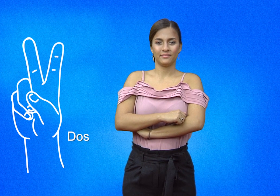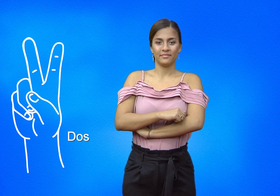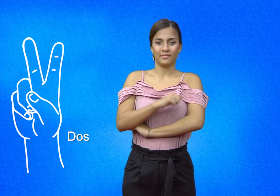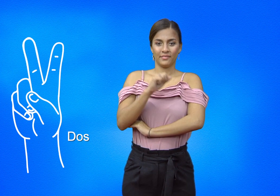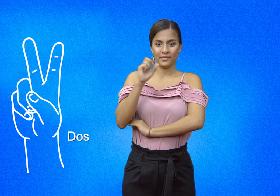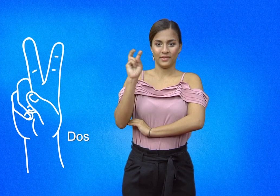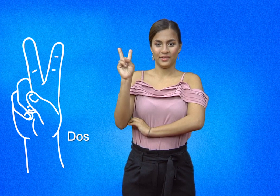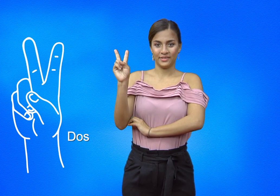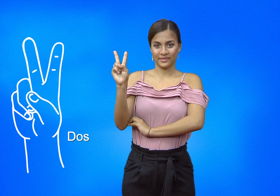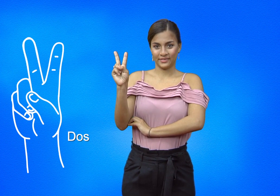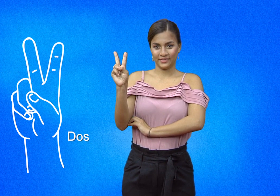2